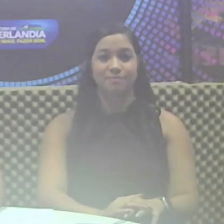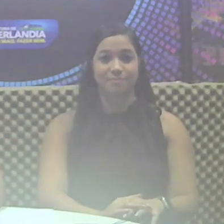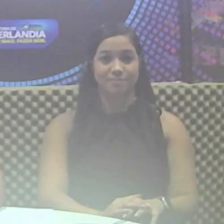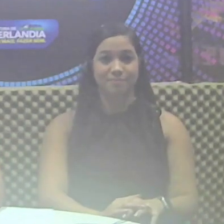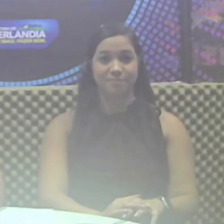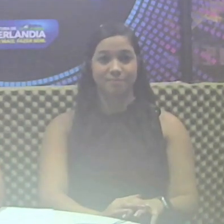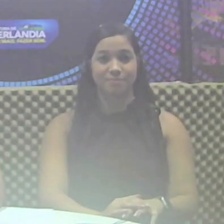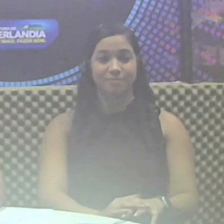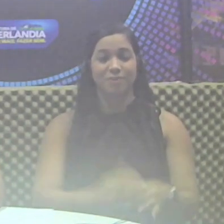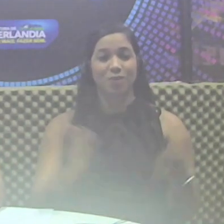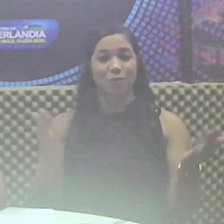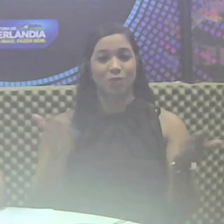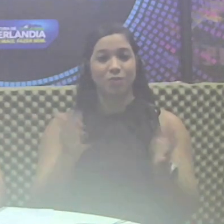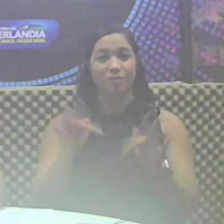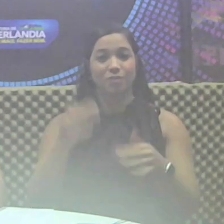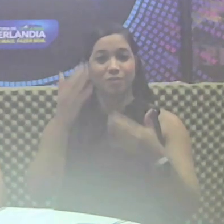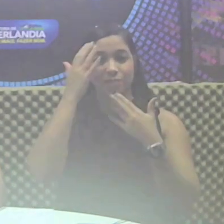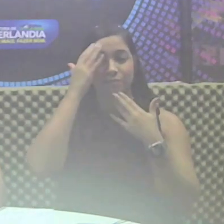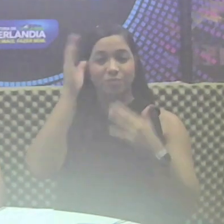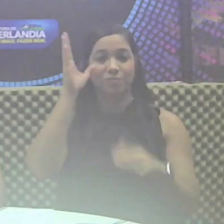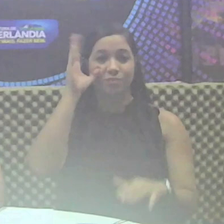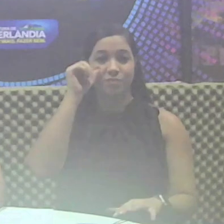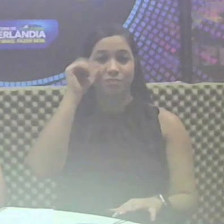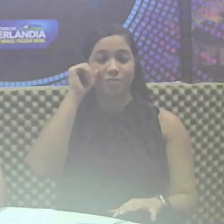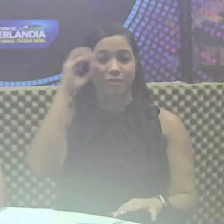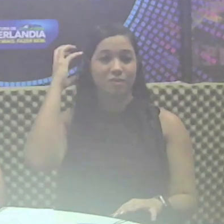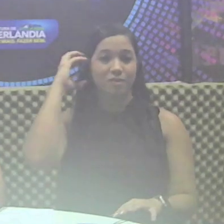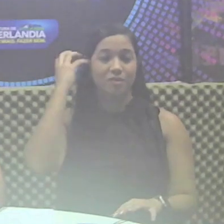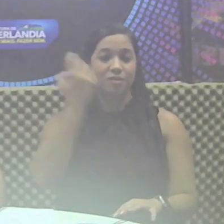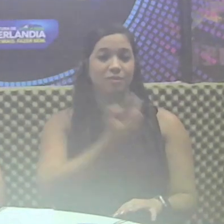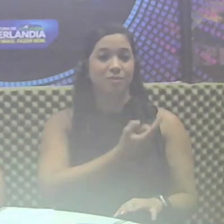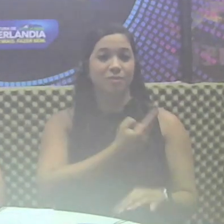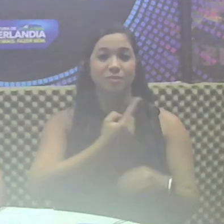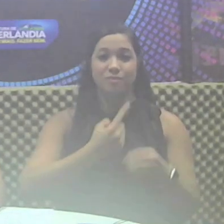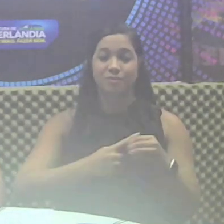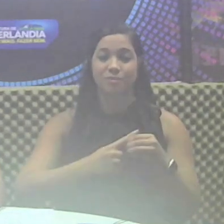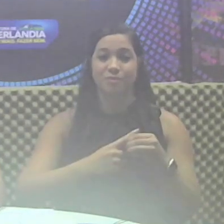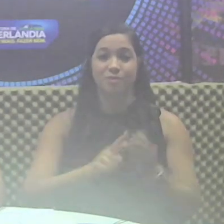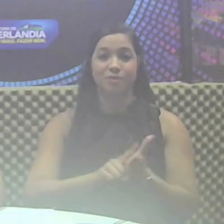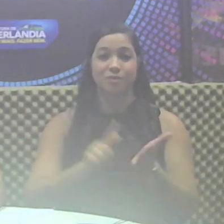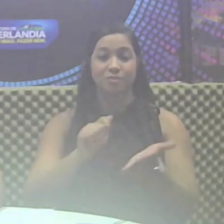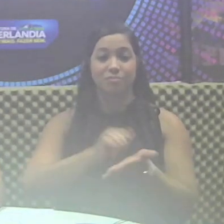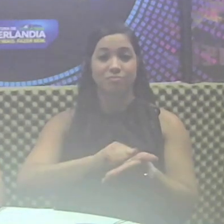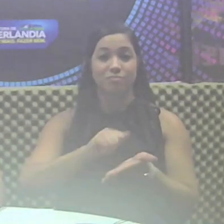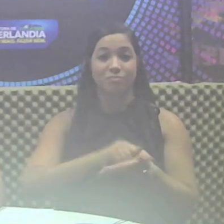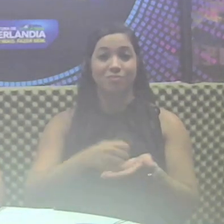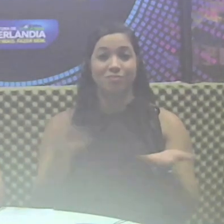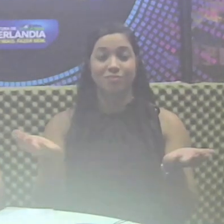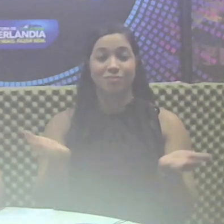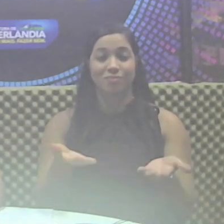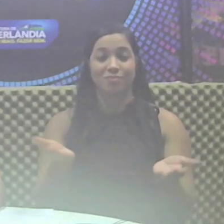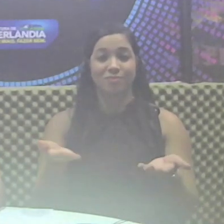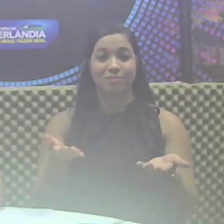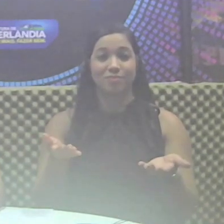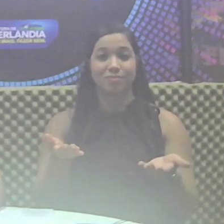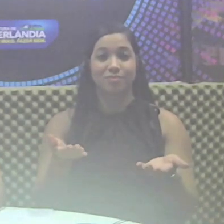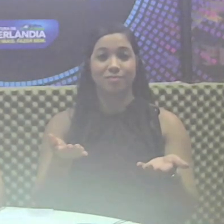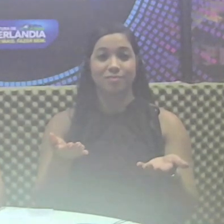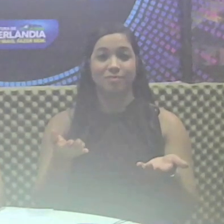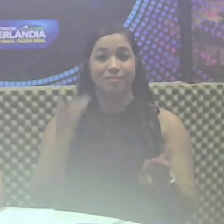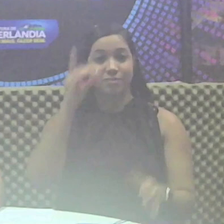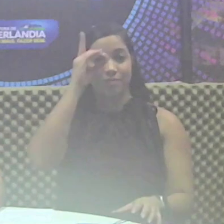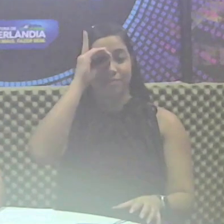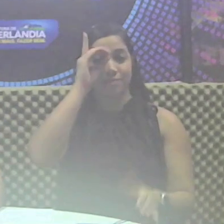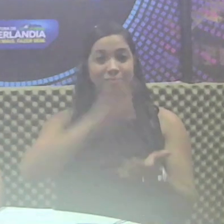notícias. A edição de hoje fica por aqui. Obrigado pela sua audiência. Rádio Nossa Cidade, jornalista responsável pela edição,